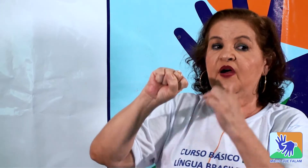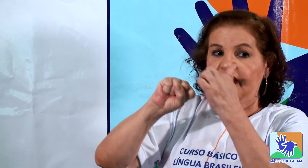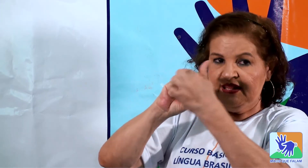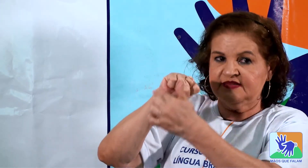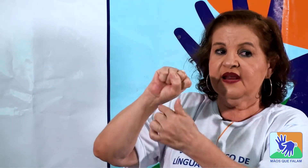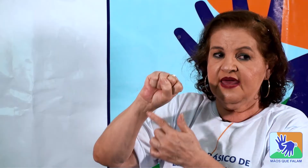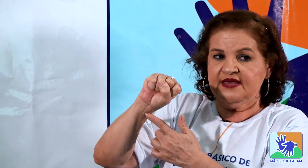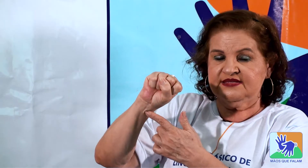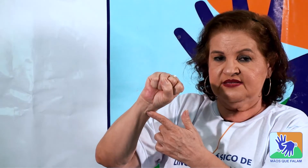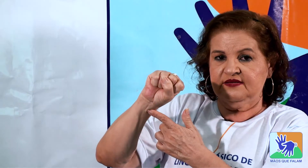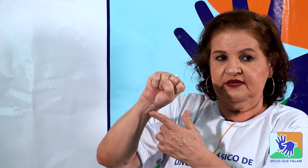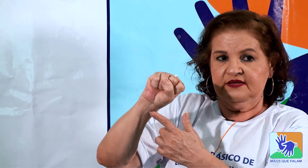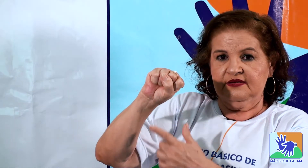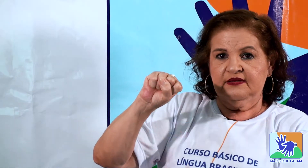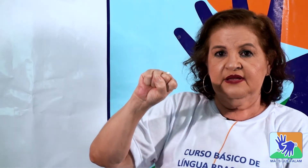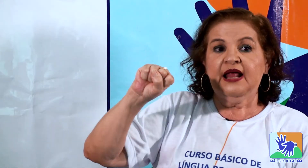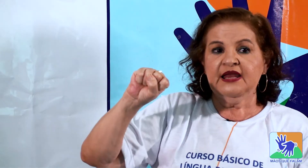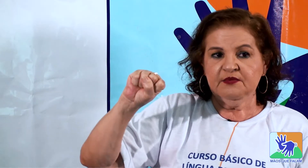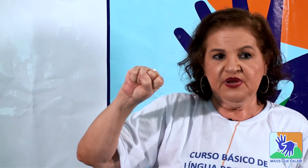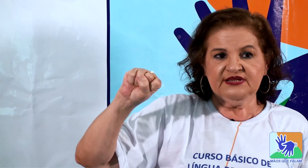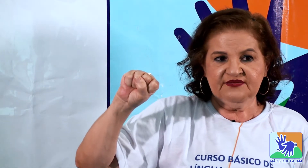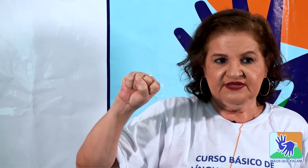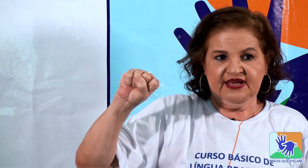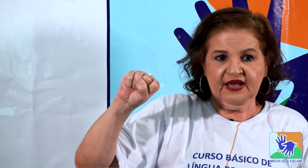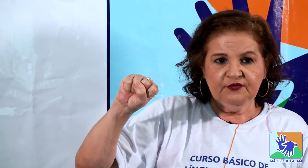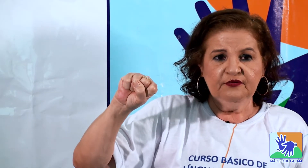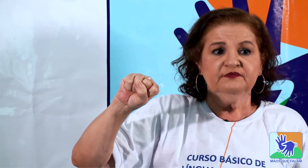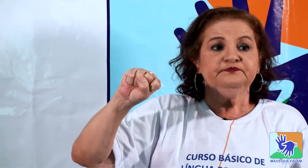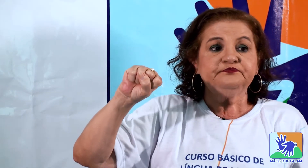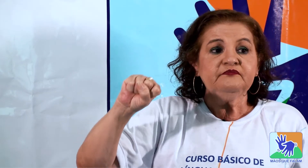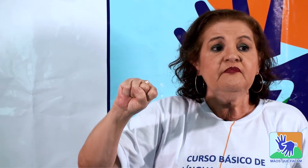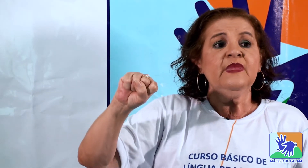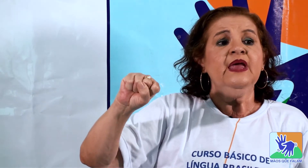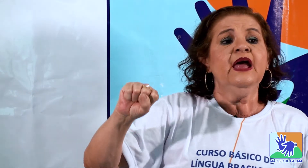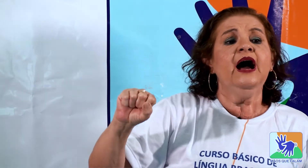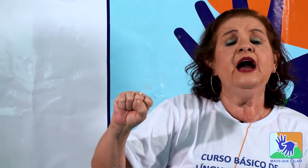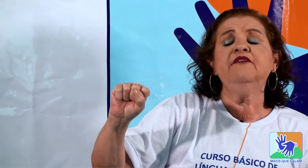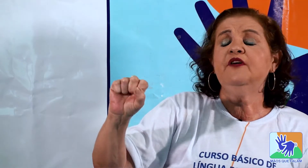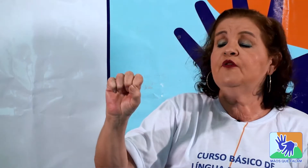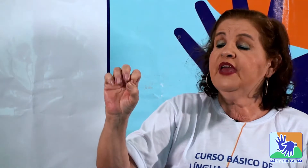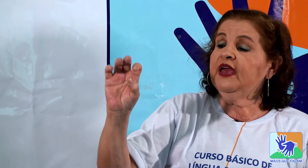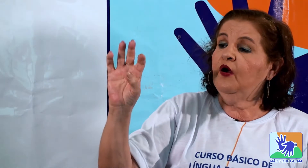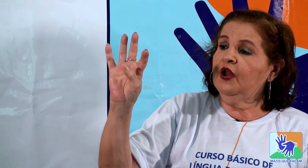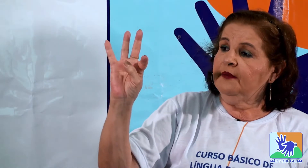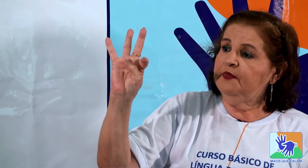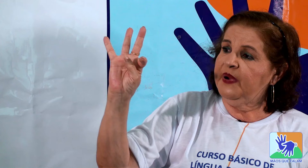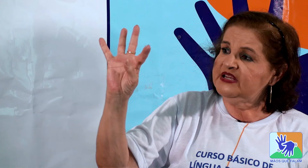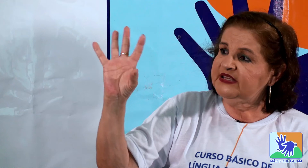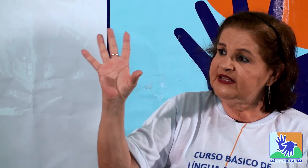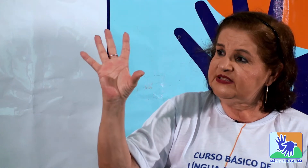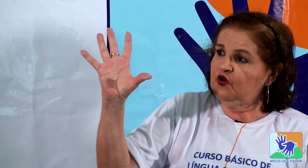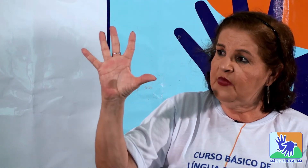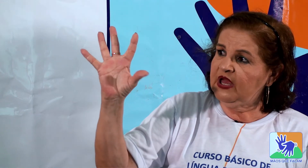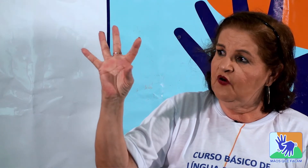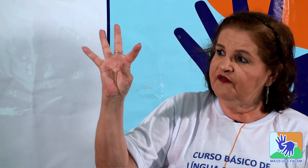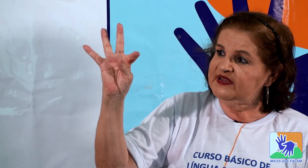uma letra S. Na Libras, certo? Aí vem o quê? Olha, presta atenção como é que eu vou